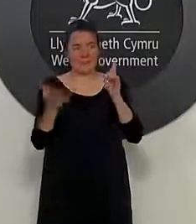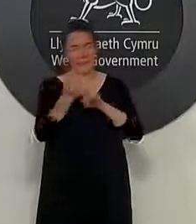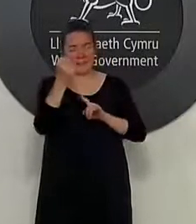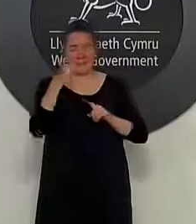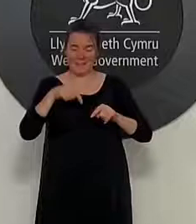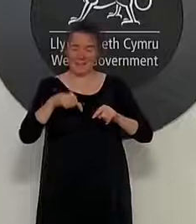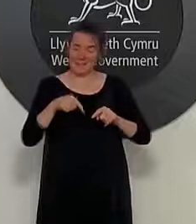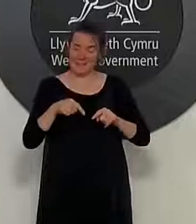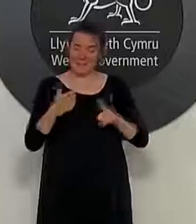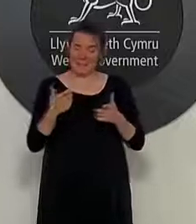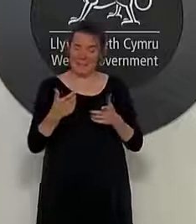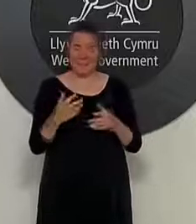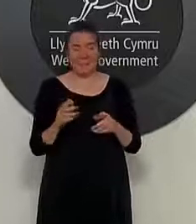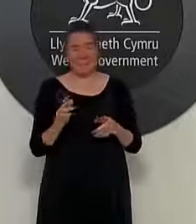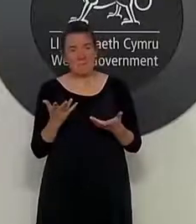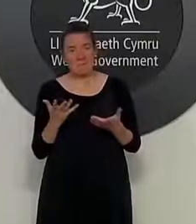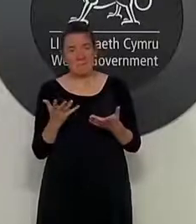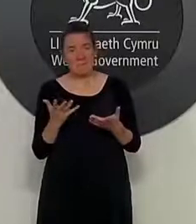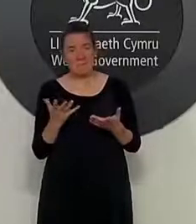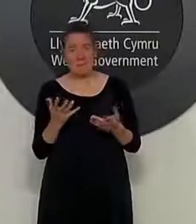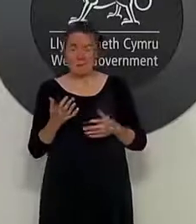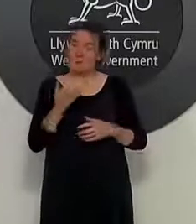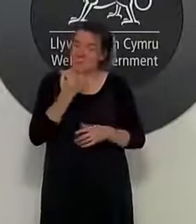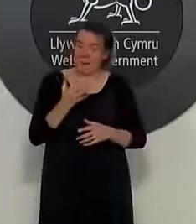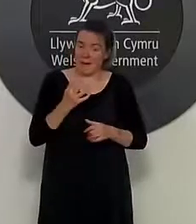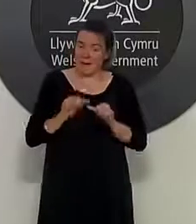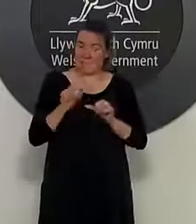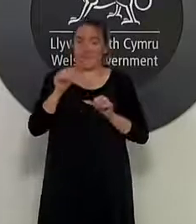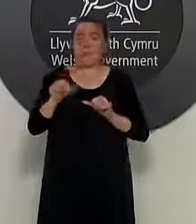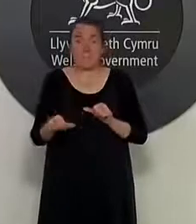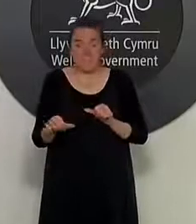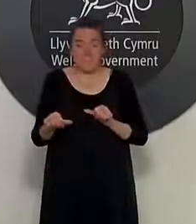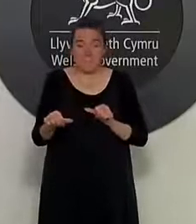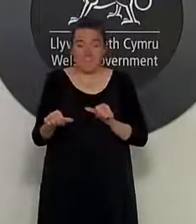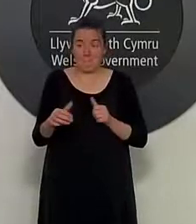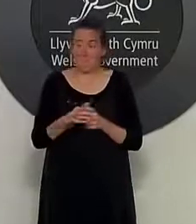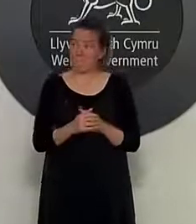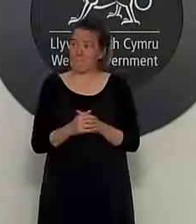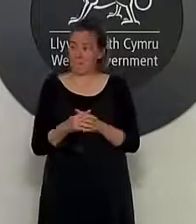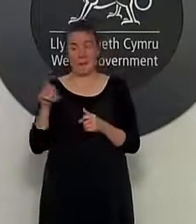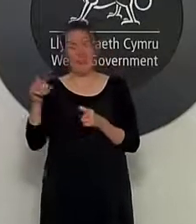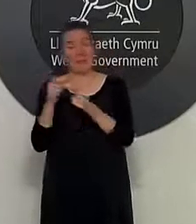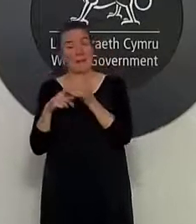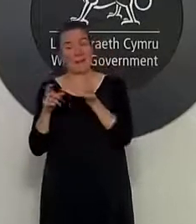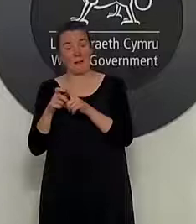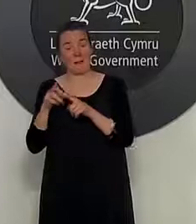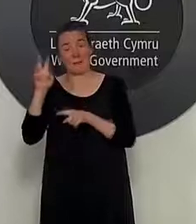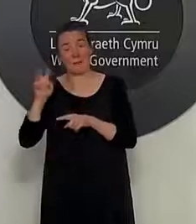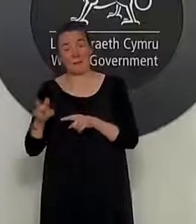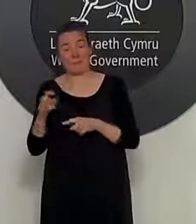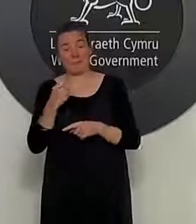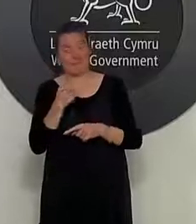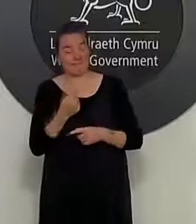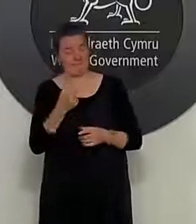ymlaen fan hyn. Ie, wrth gwrs, ni ar y record yn plaid ni. Dyna ni wedi cefnogi